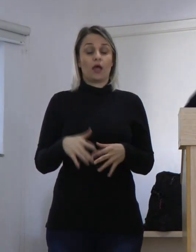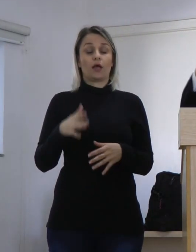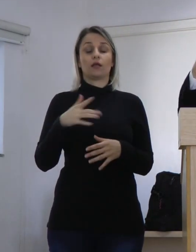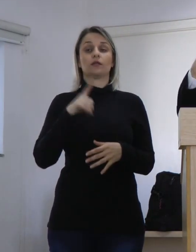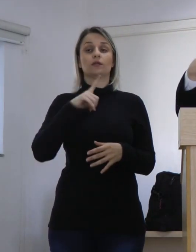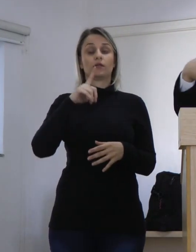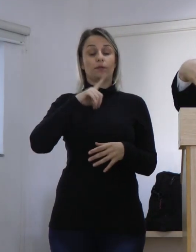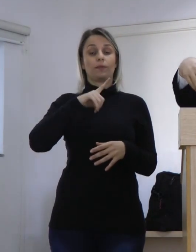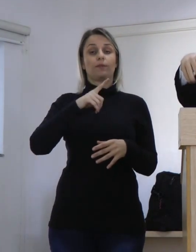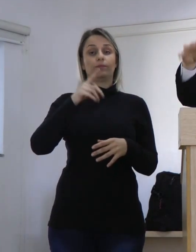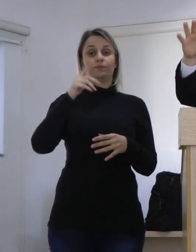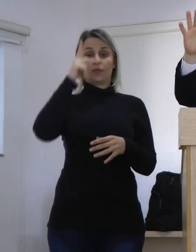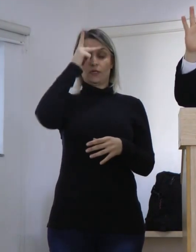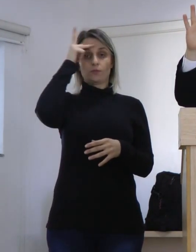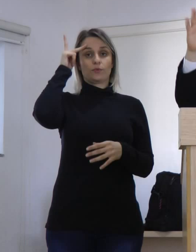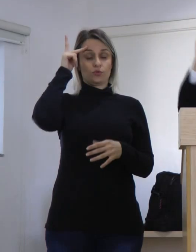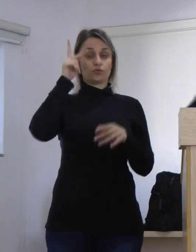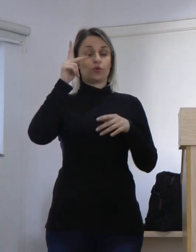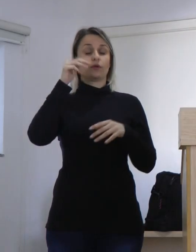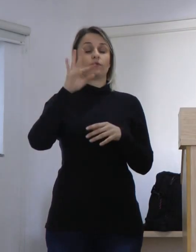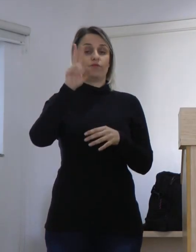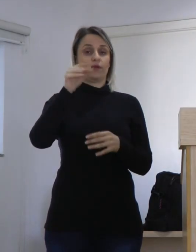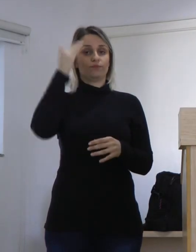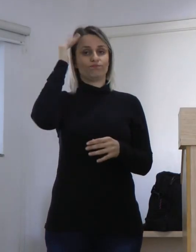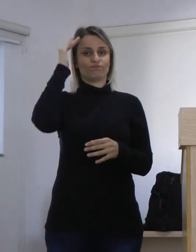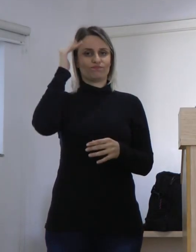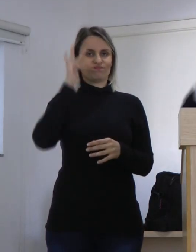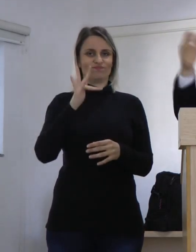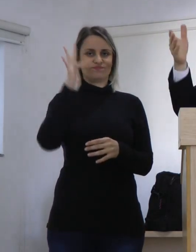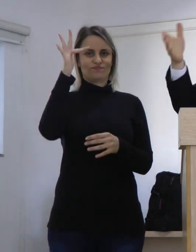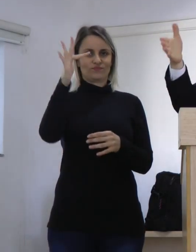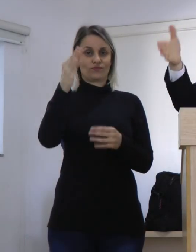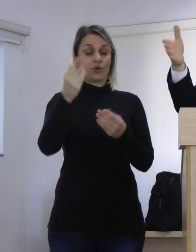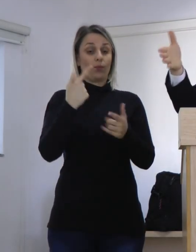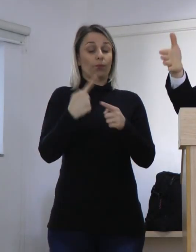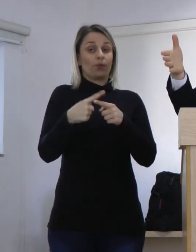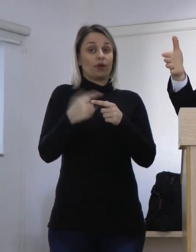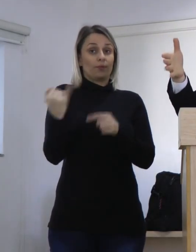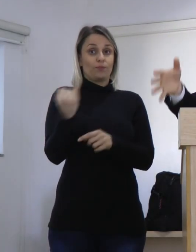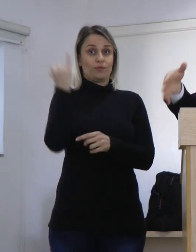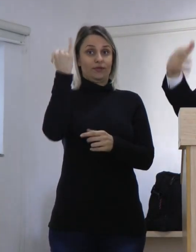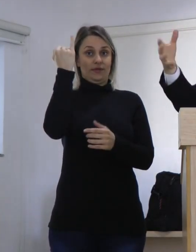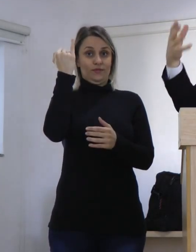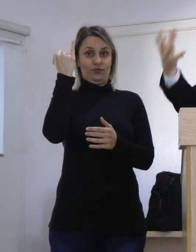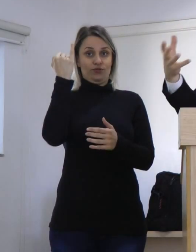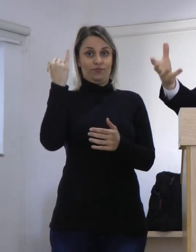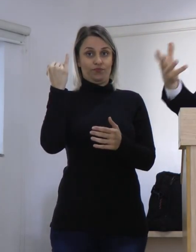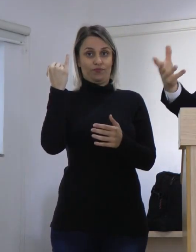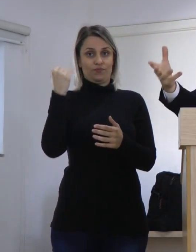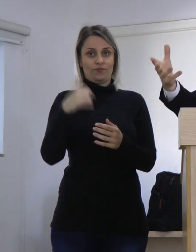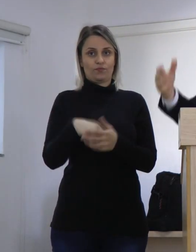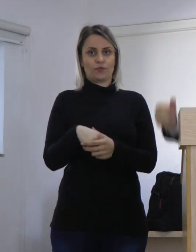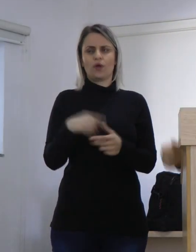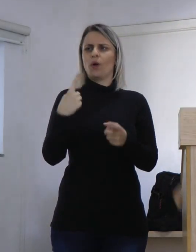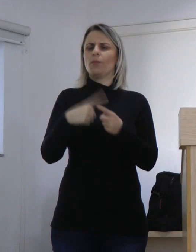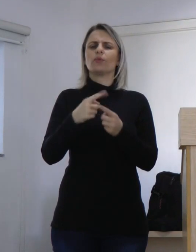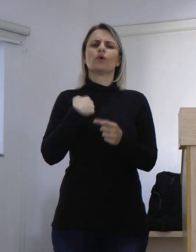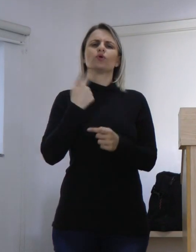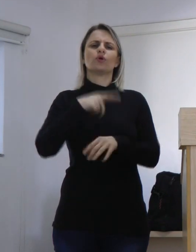O medo vai estar por trás de muitos outros defeitos nossos. Por que o nosso país está assim? Por que o planeta está desse